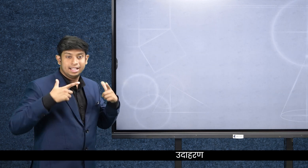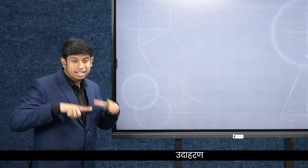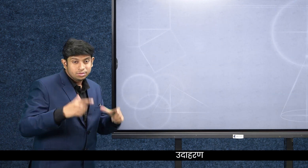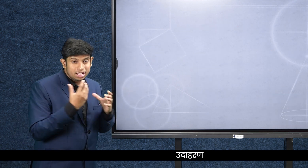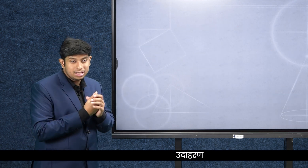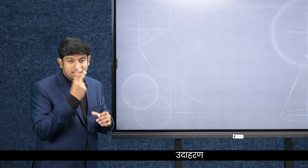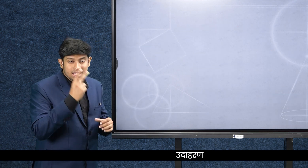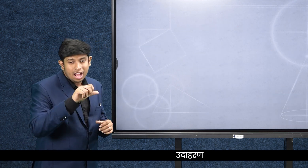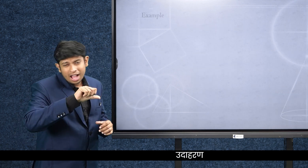उदाहरण,